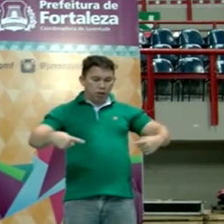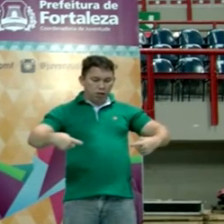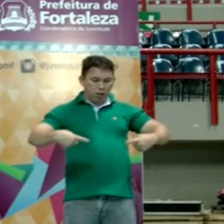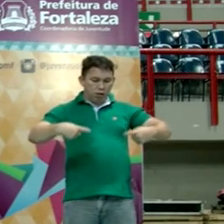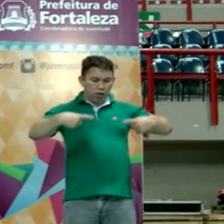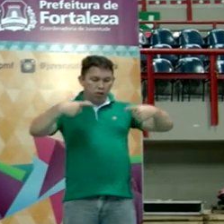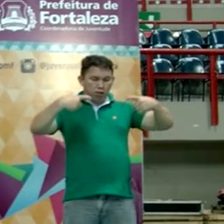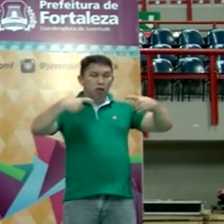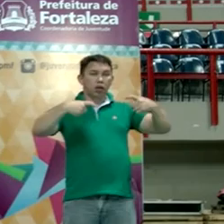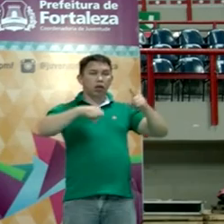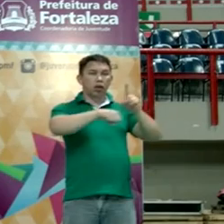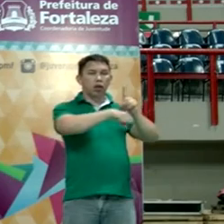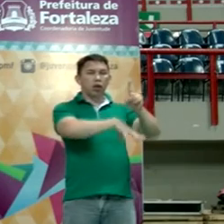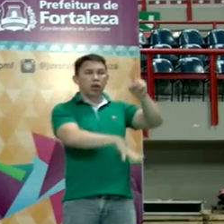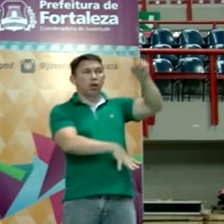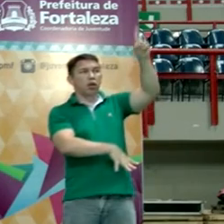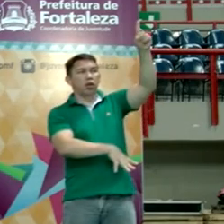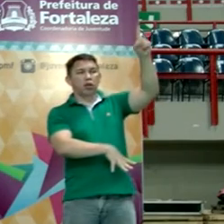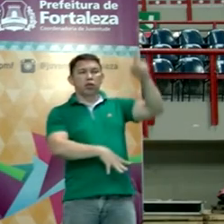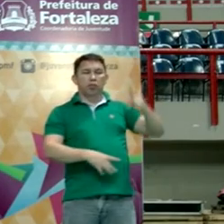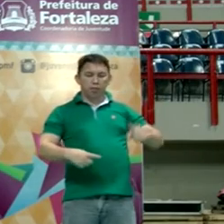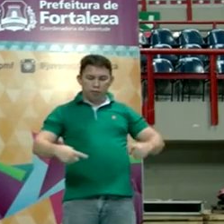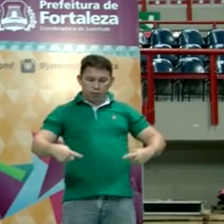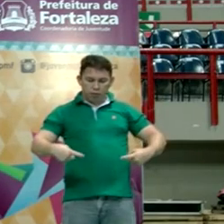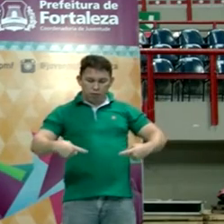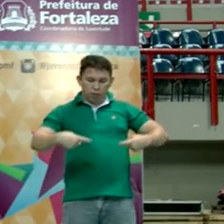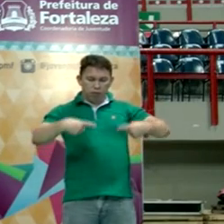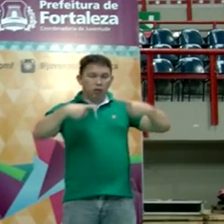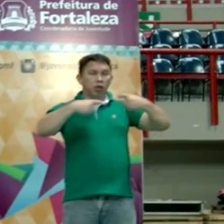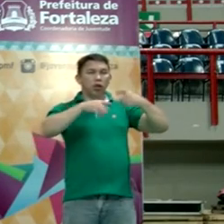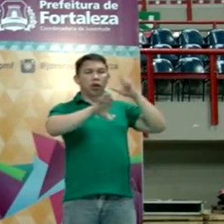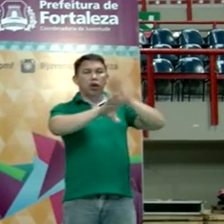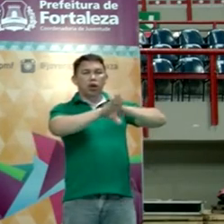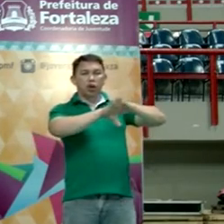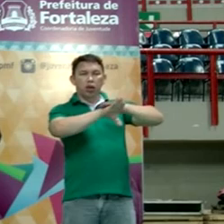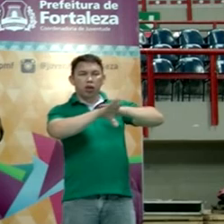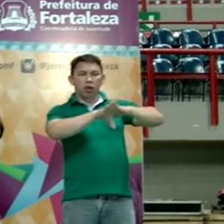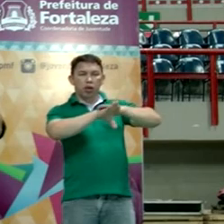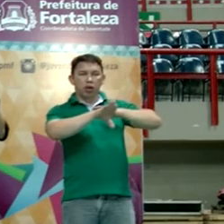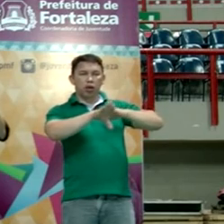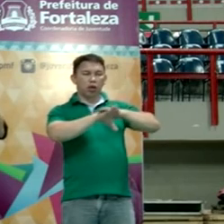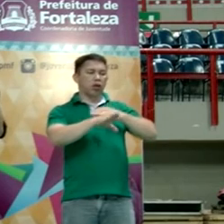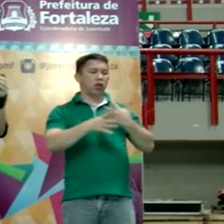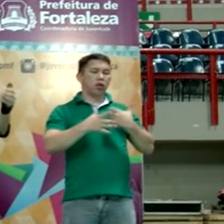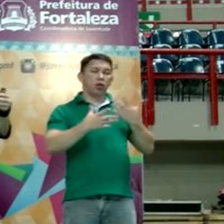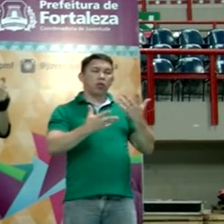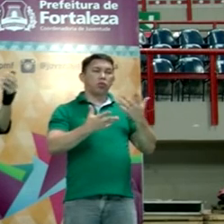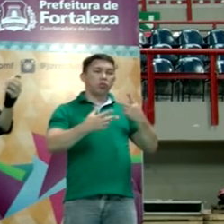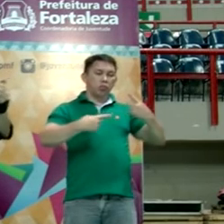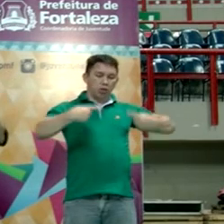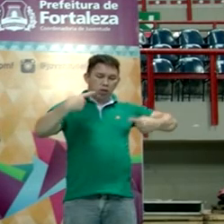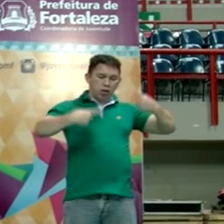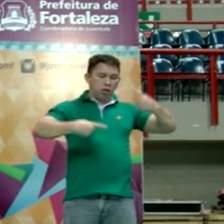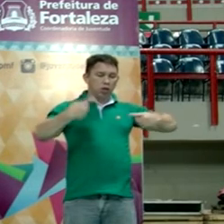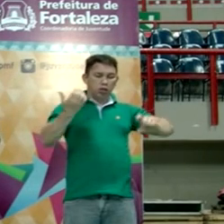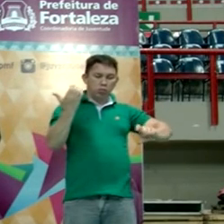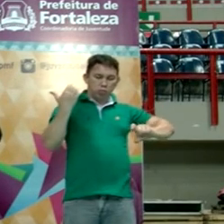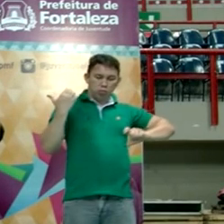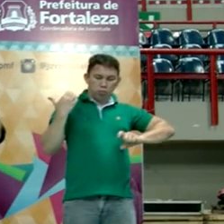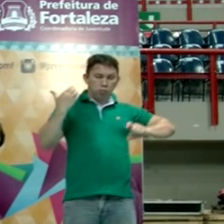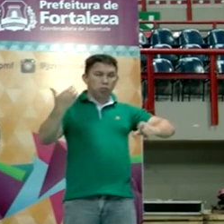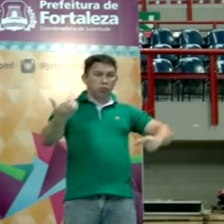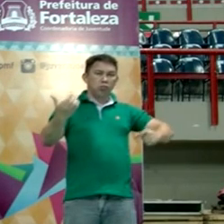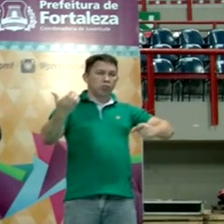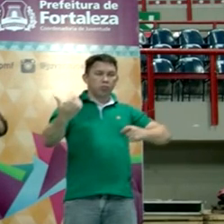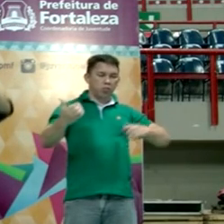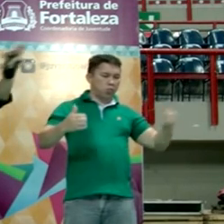guerra espacial, guerra ideológica, a conquista, a disputa armamentista, a